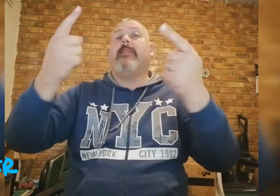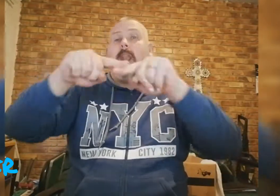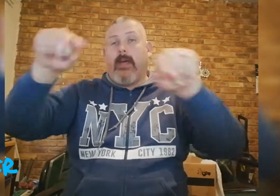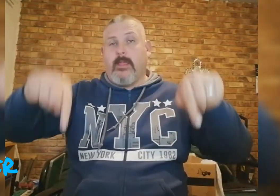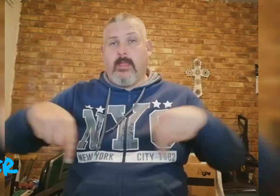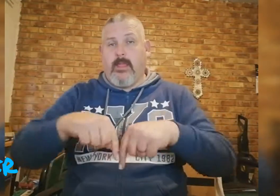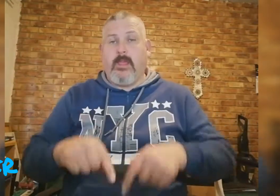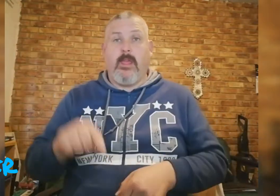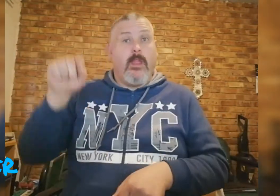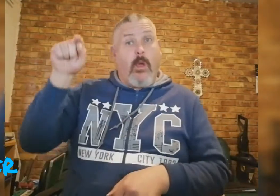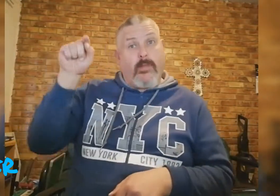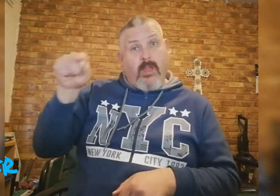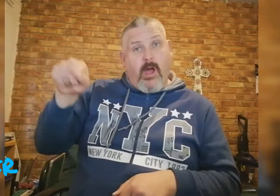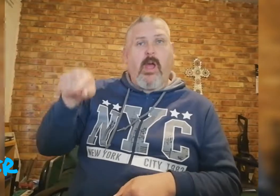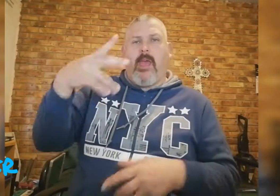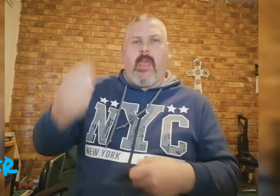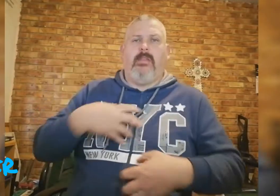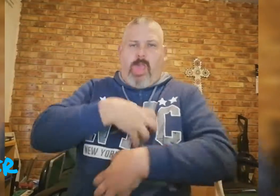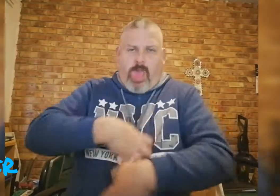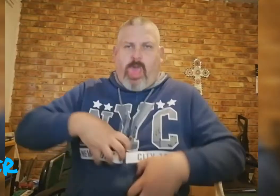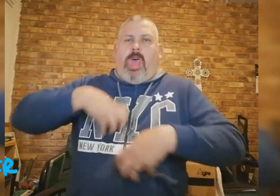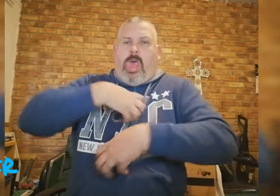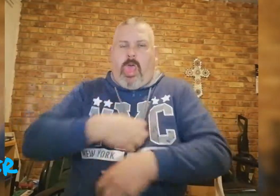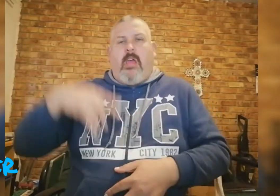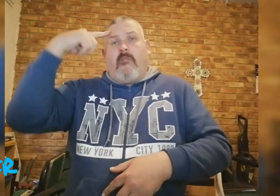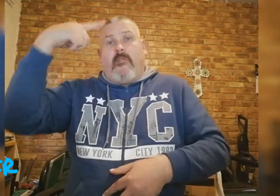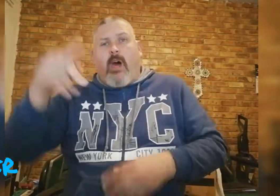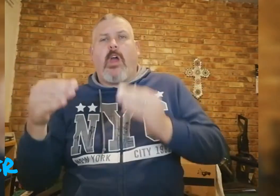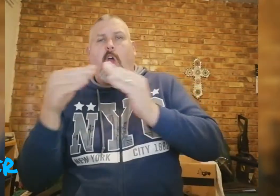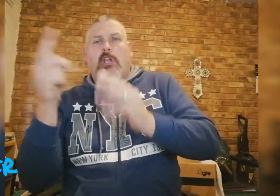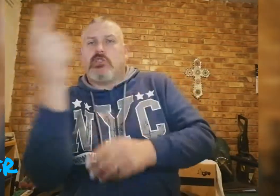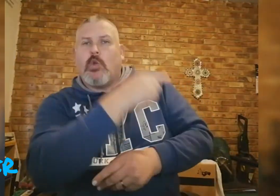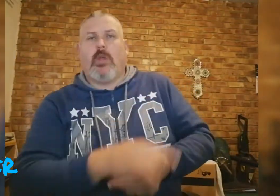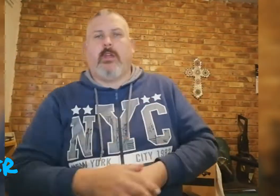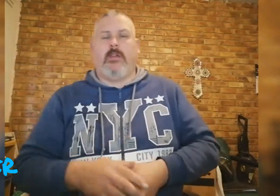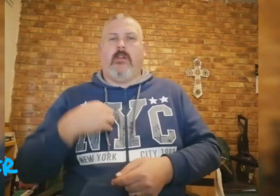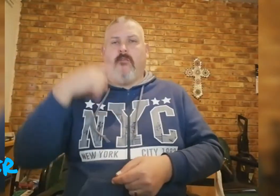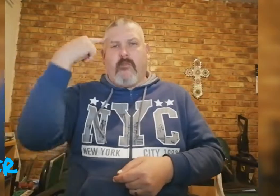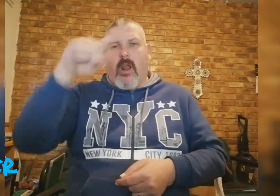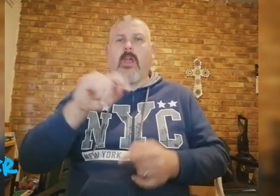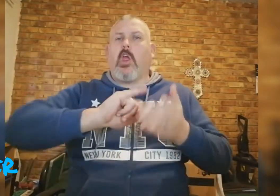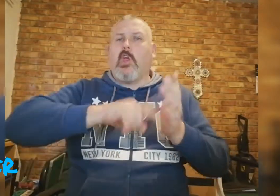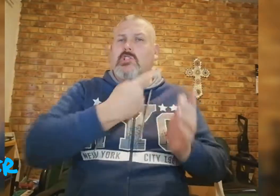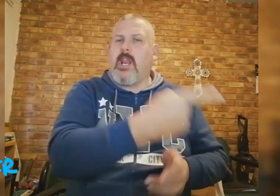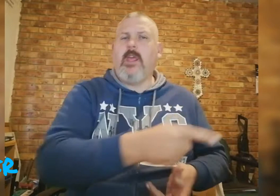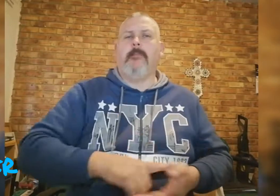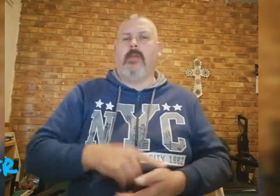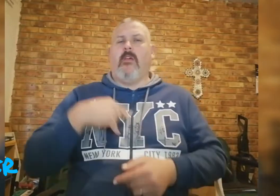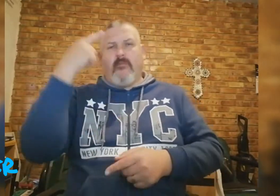ander land, wat daar hulle het, belang huis toe, belang Jerusalem,